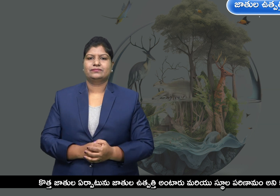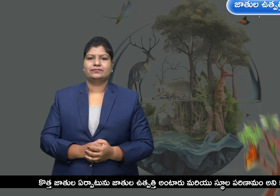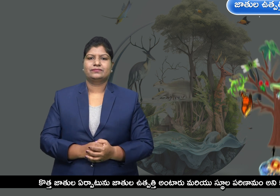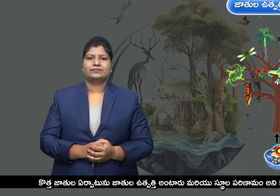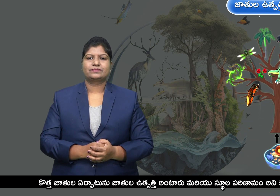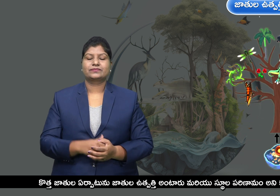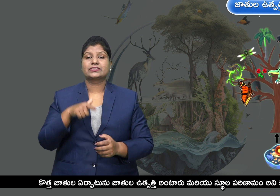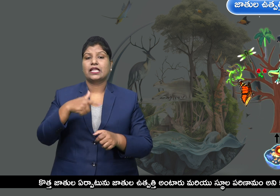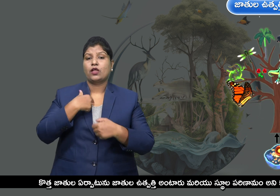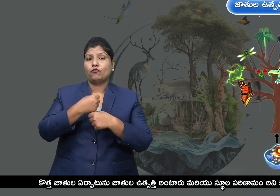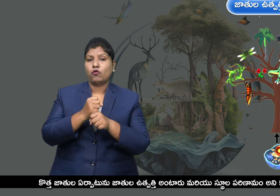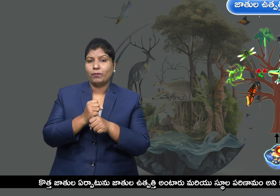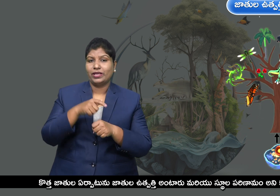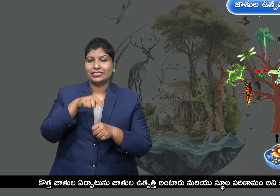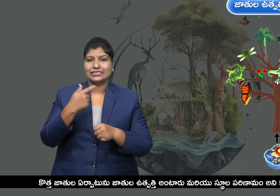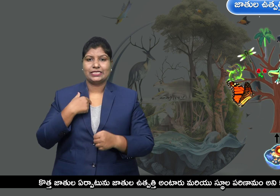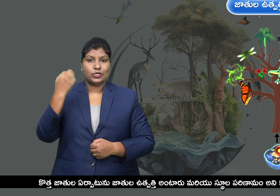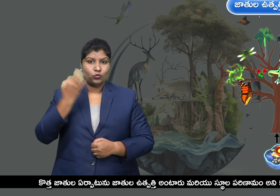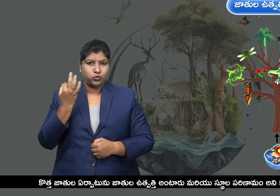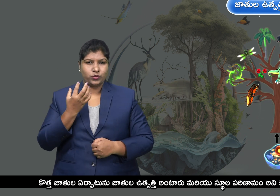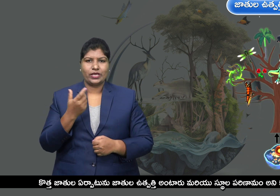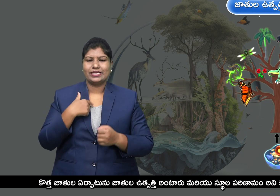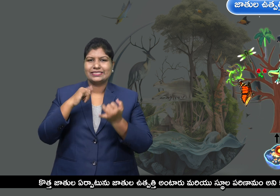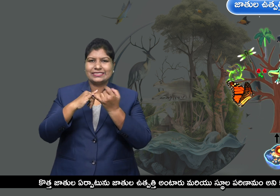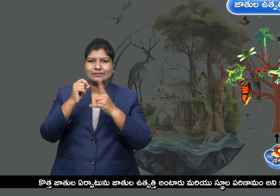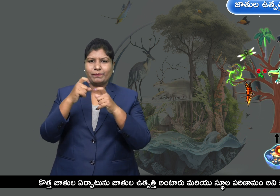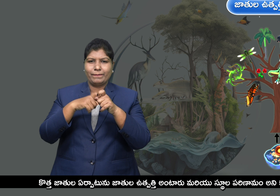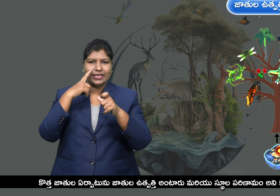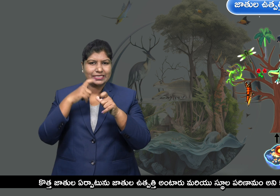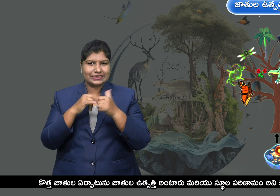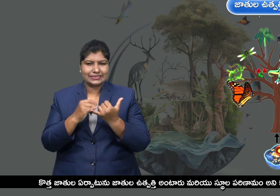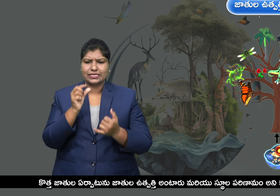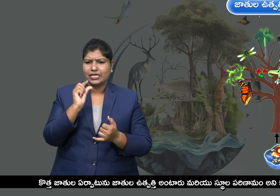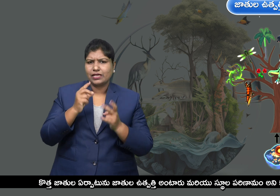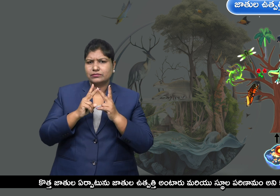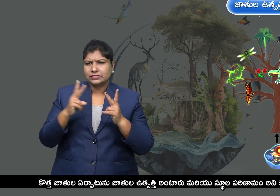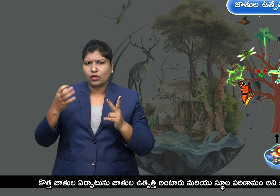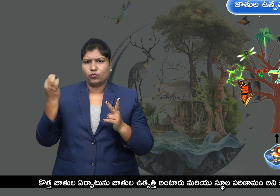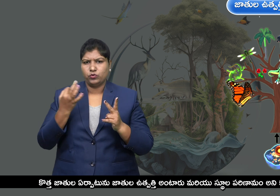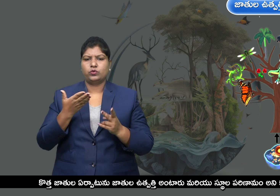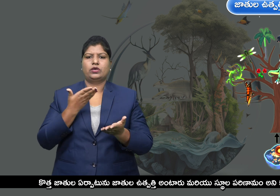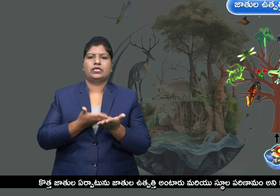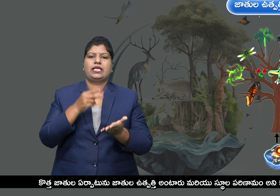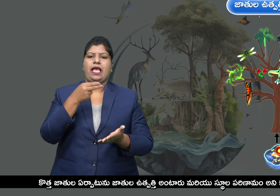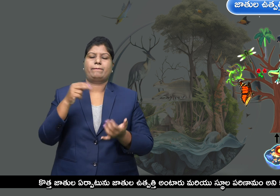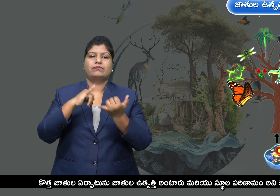కొత్త జాతుల ఏర్పాటును జాతుల ఉత్పత్తి అంటారు మరియు స్థూల పరిణామం అని కూడా అంటారు.